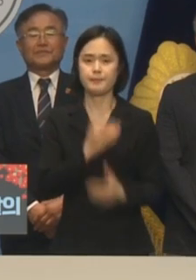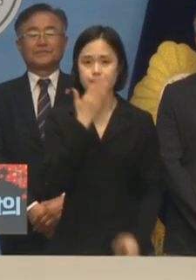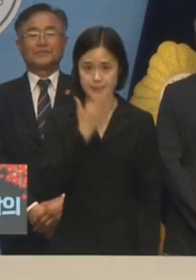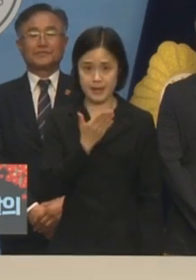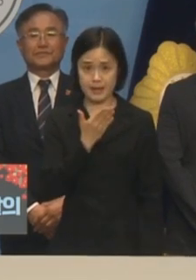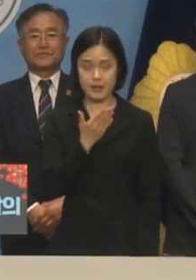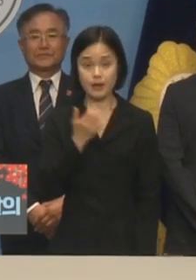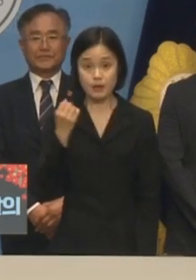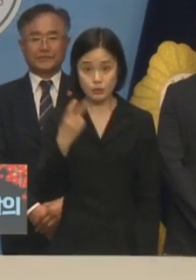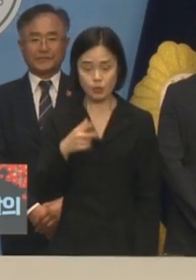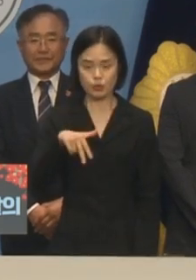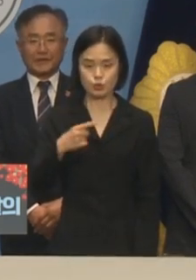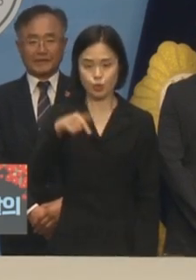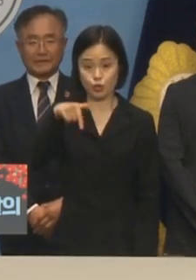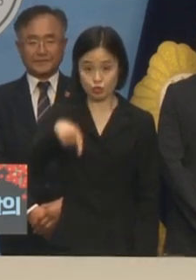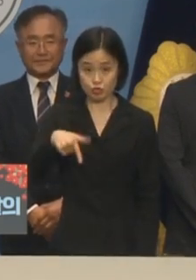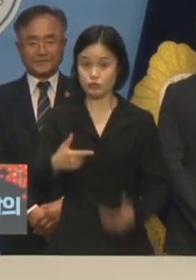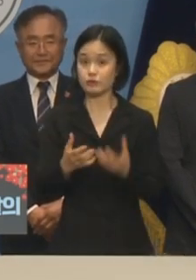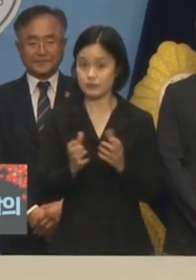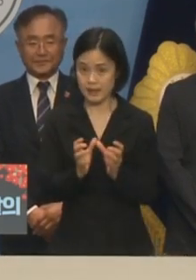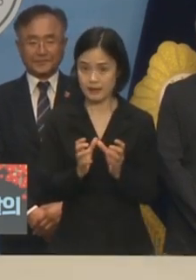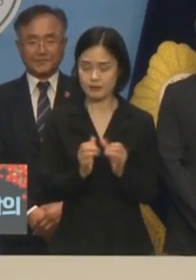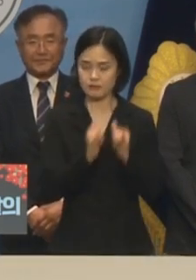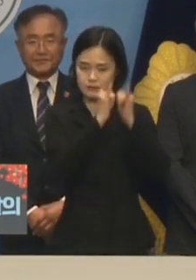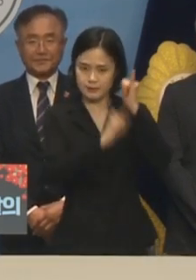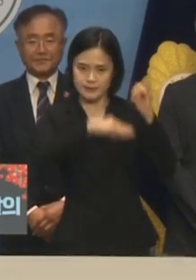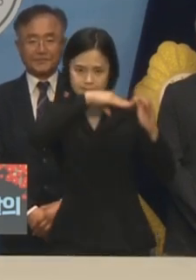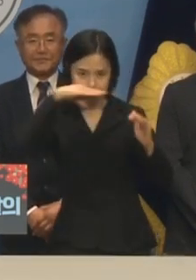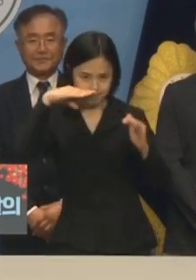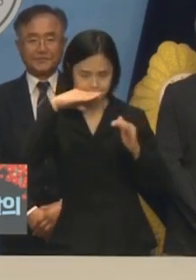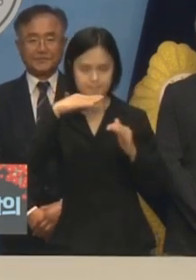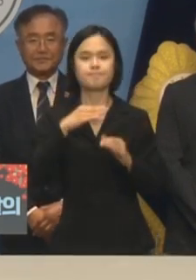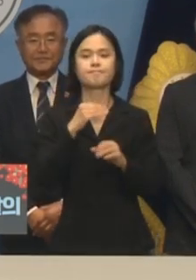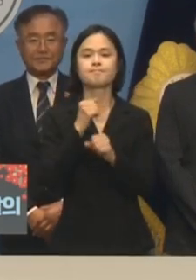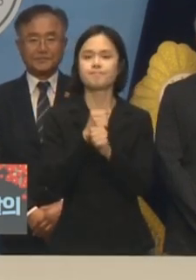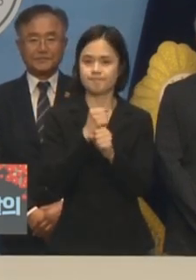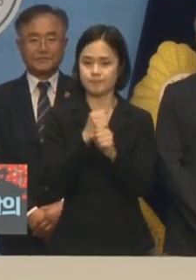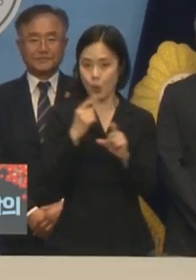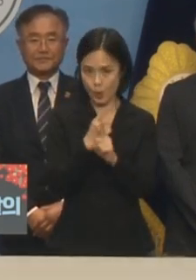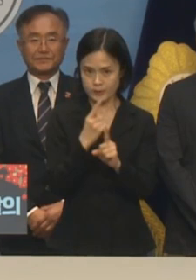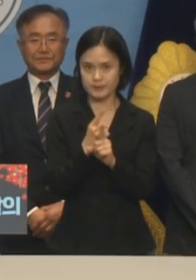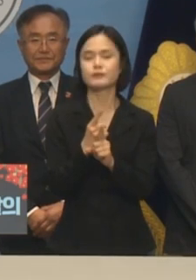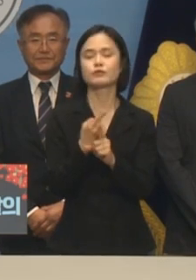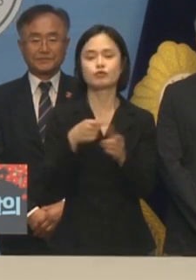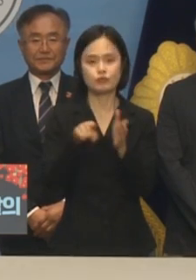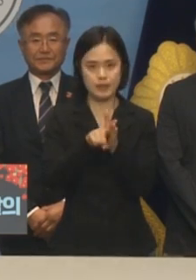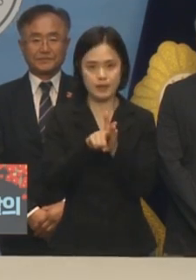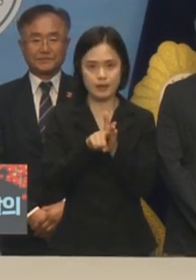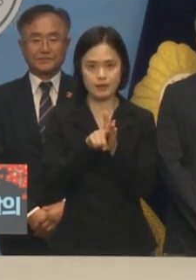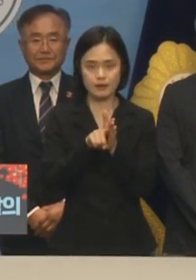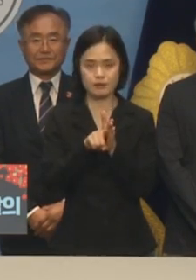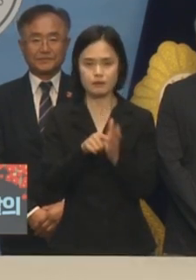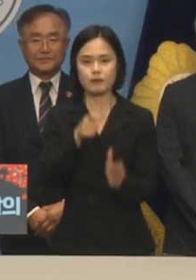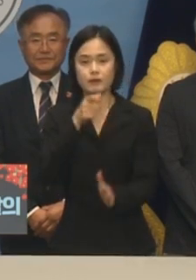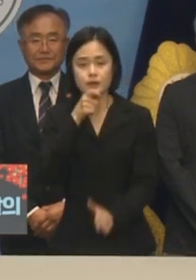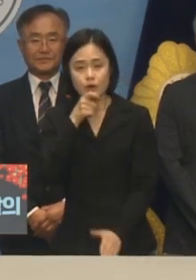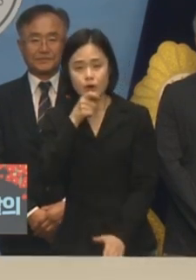저와 조국혁신당은 역사를 바로 세우기 위해 여순 사건 등 각종 과거사들에